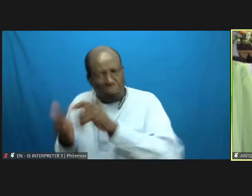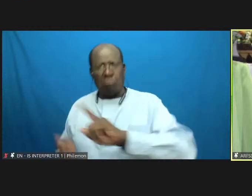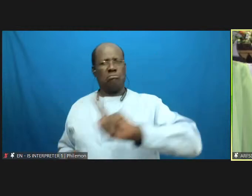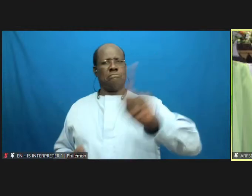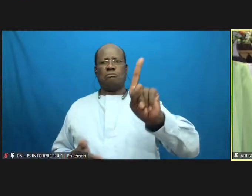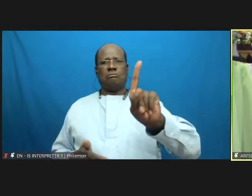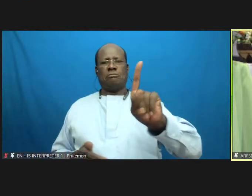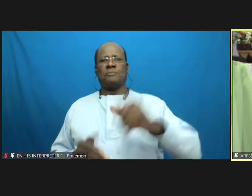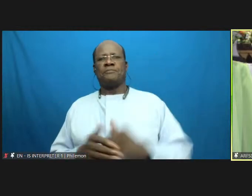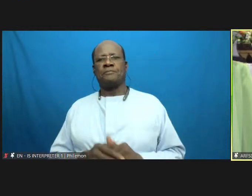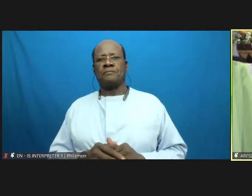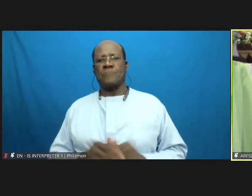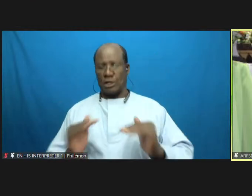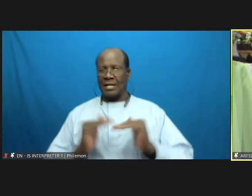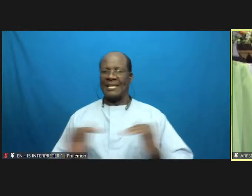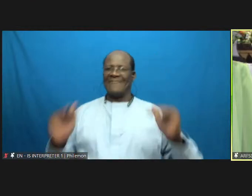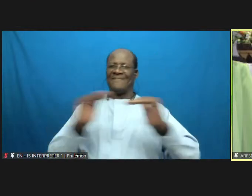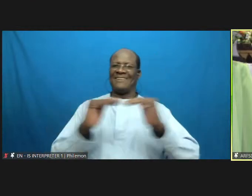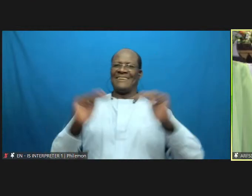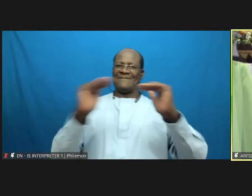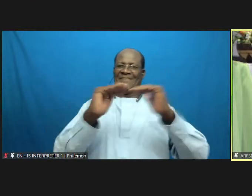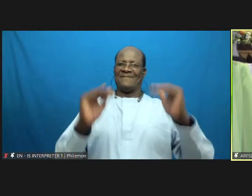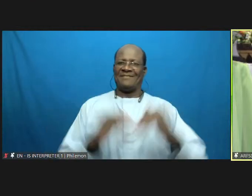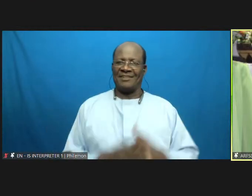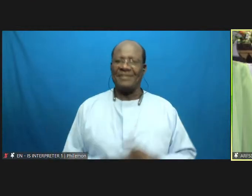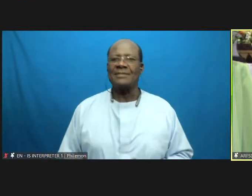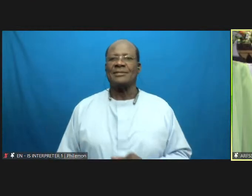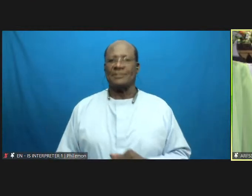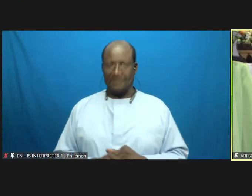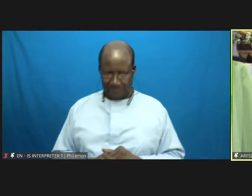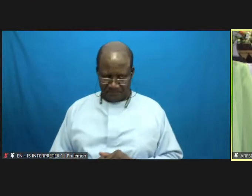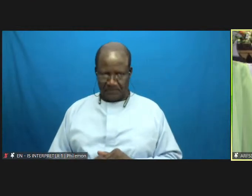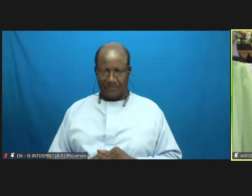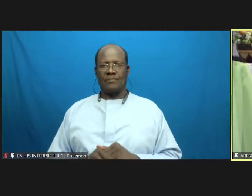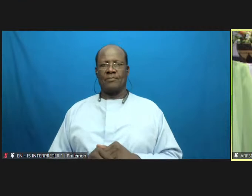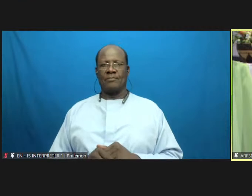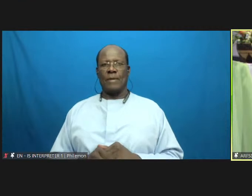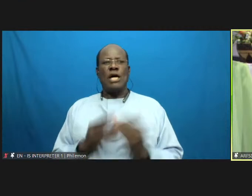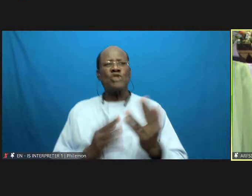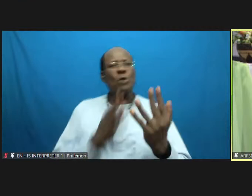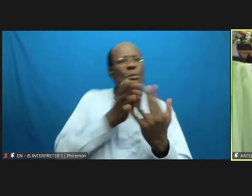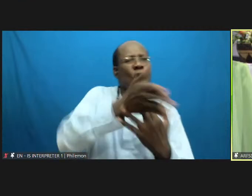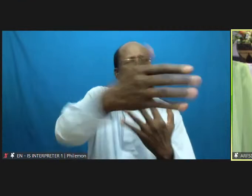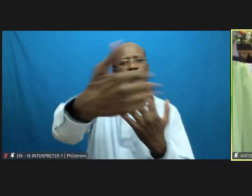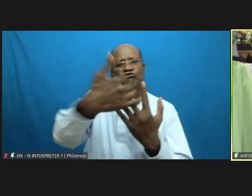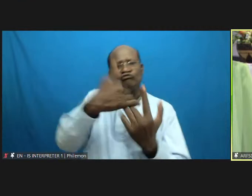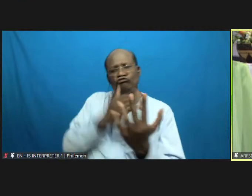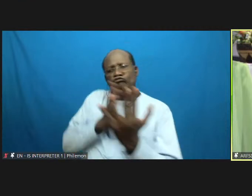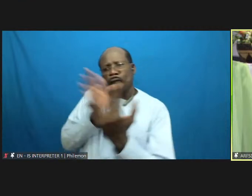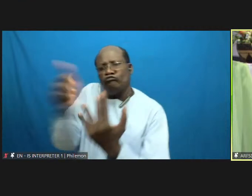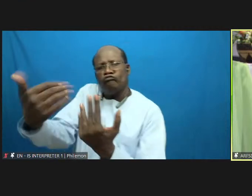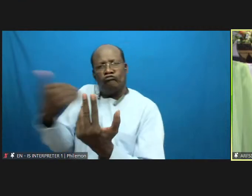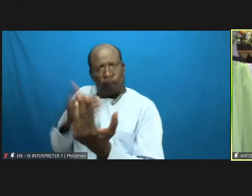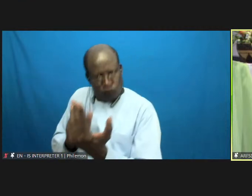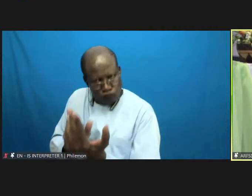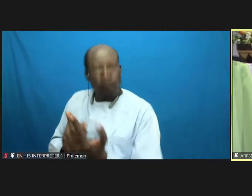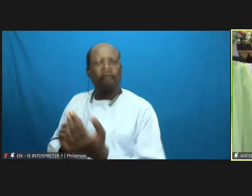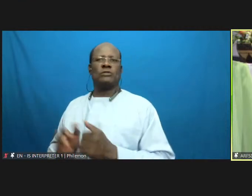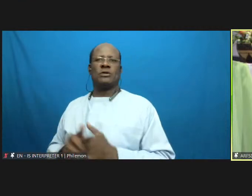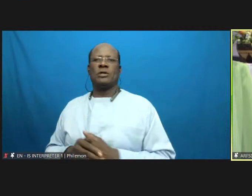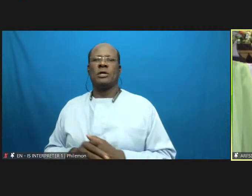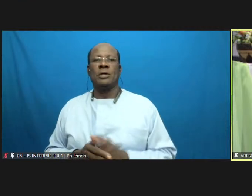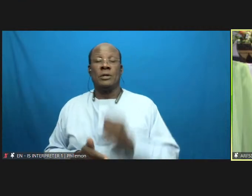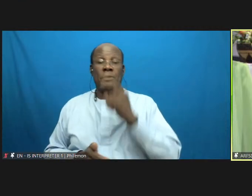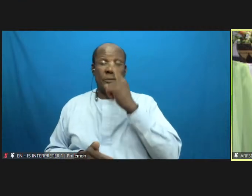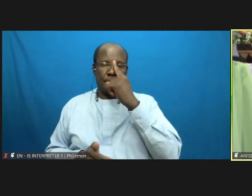récupérer les avoirs perdus du fait des flux financiers illicites et appliquer la Convention fiscale des Nations Unies pour renforcer la capacité des